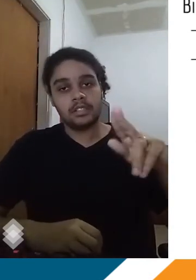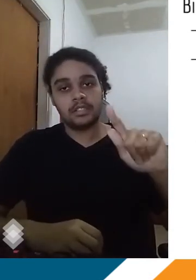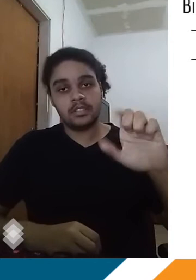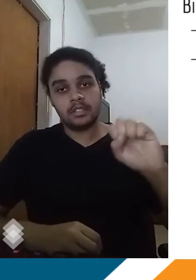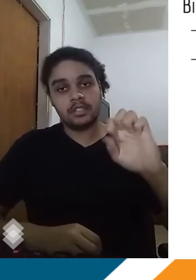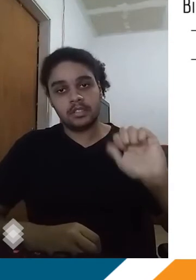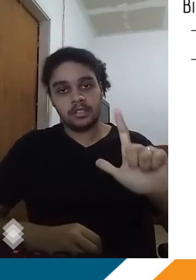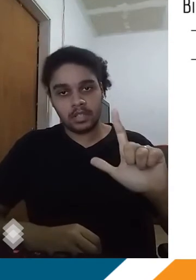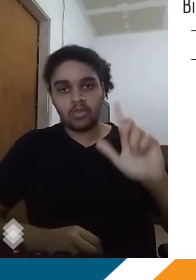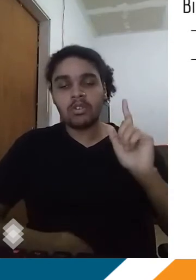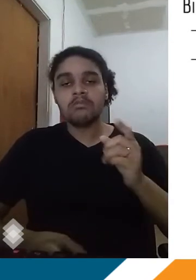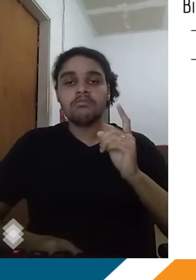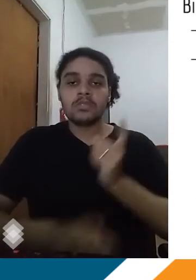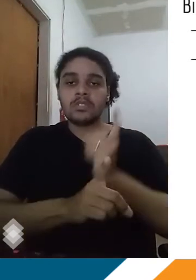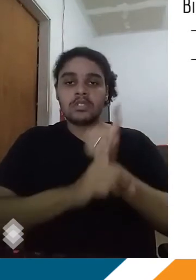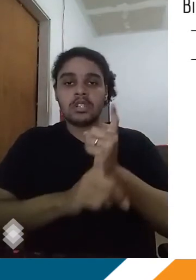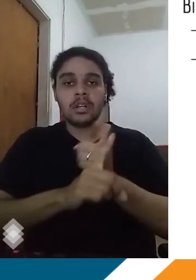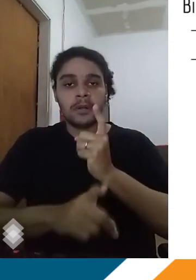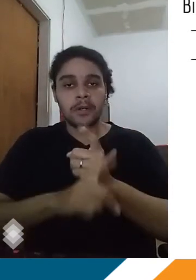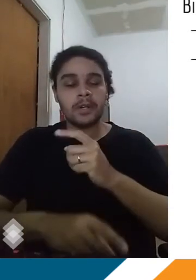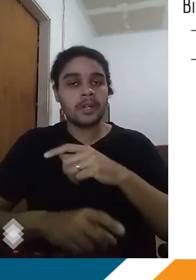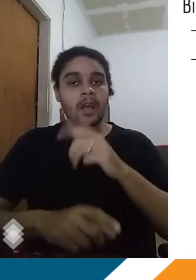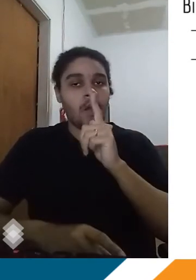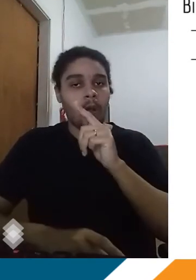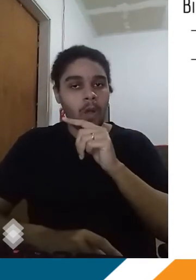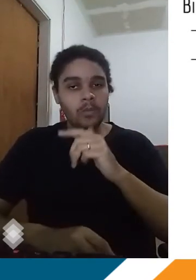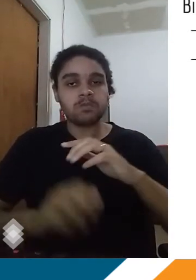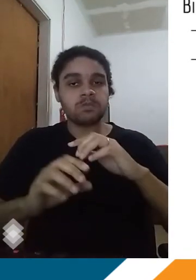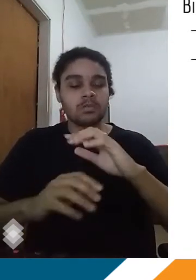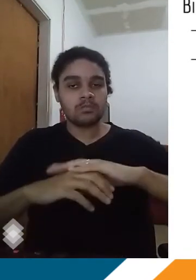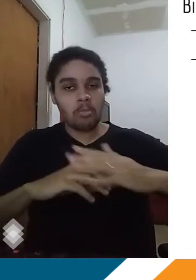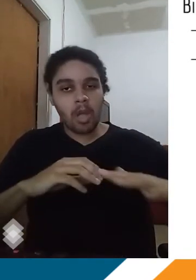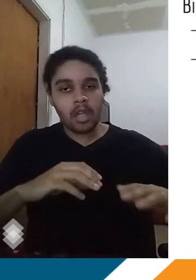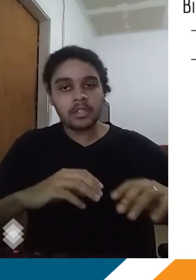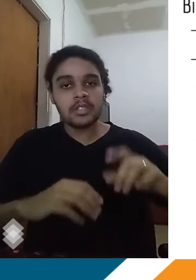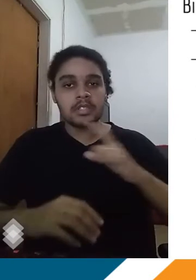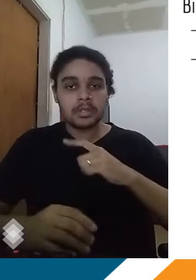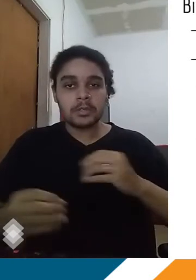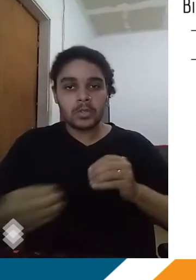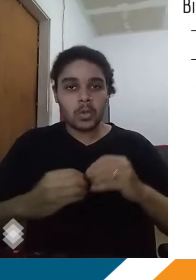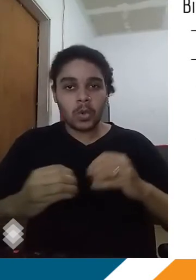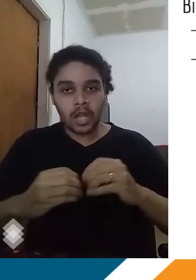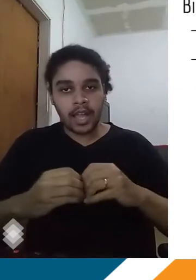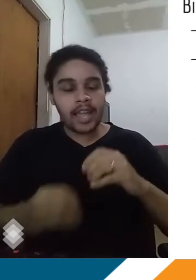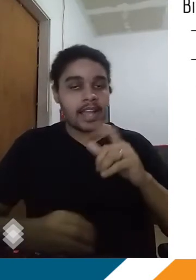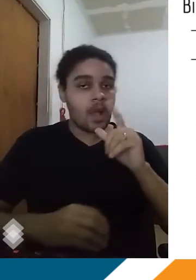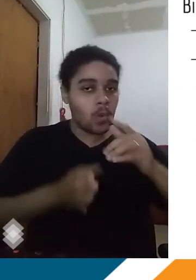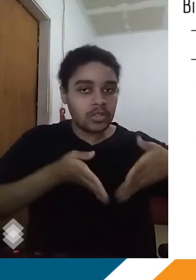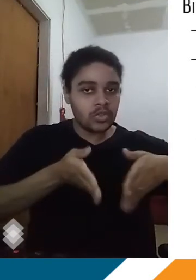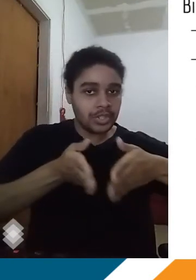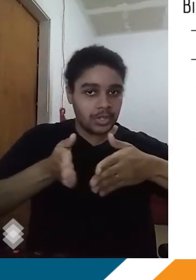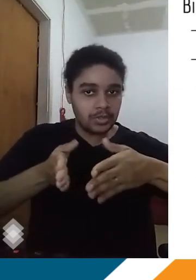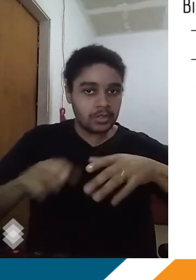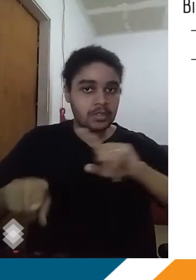estão localizados aí nos ambientes fluvio-marinhos, ou seja, ambientes onde há o encontro de águas dos rios e